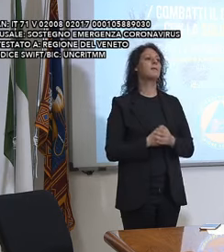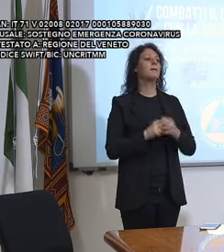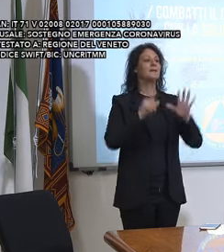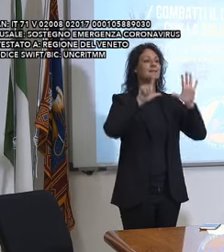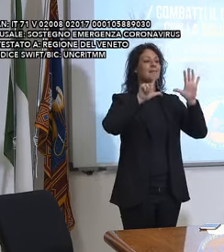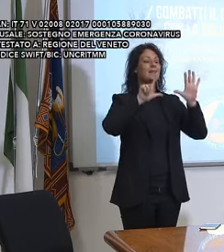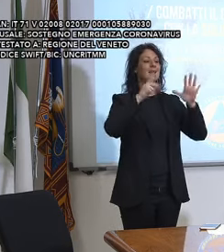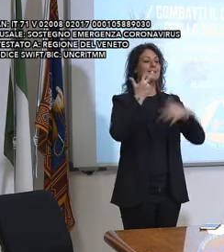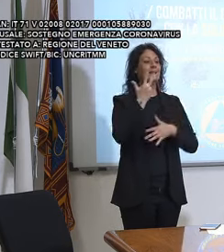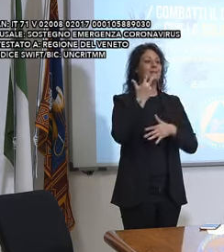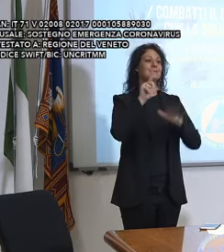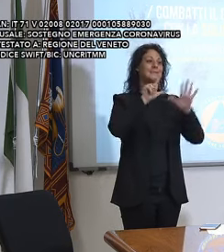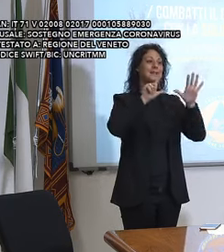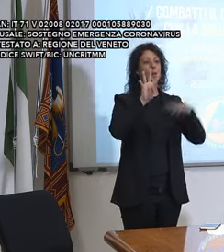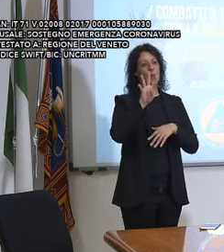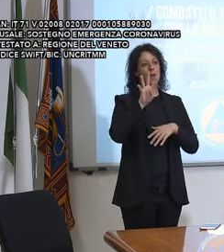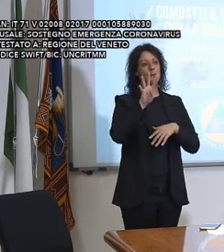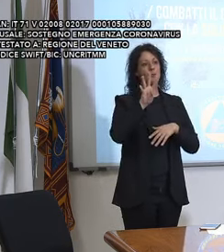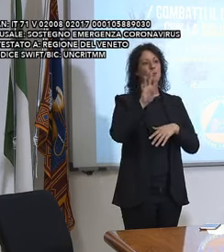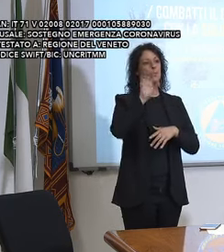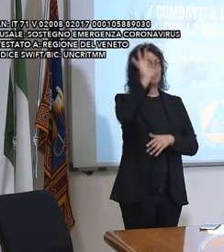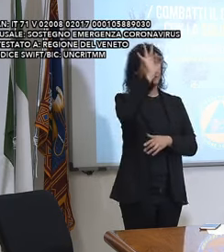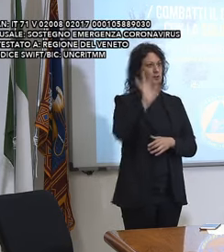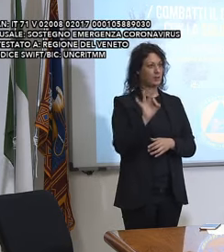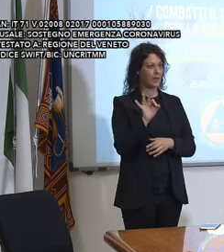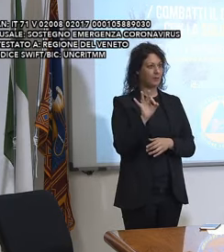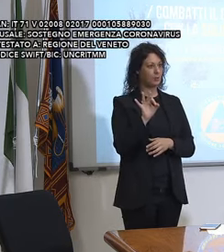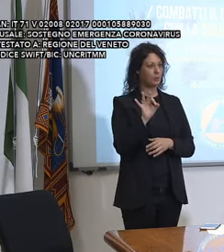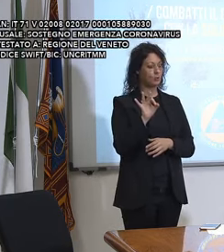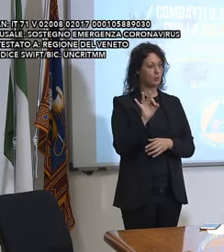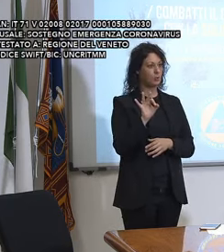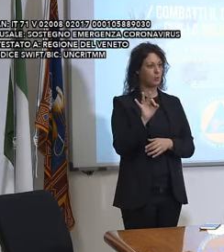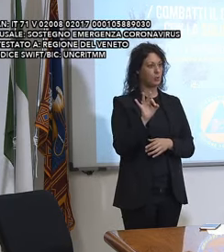73,9, quindi il 74%,